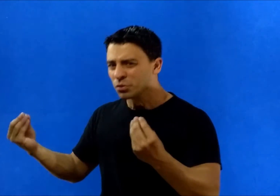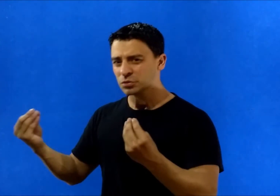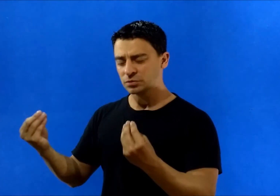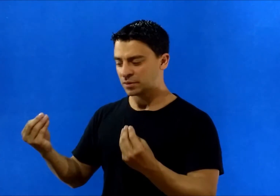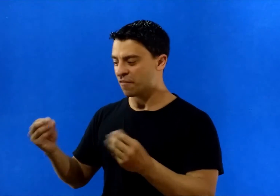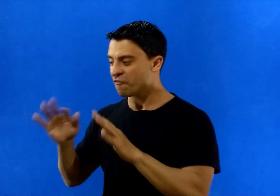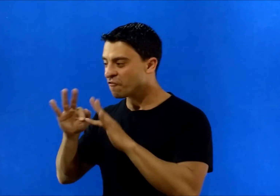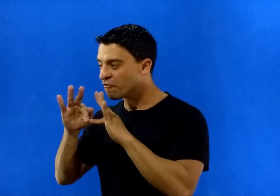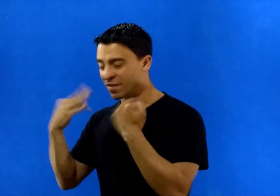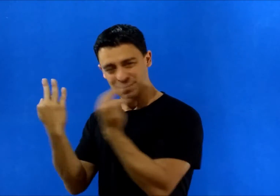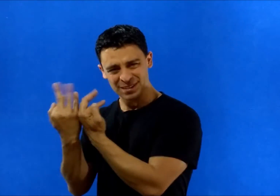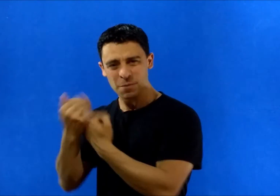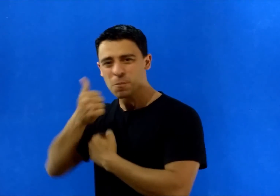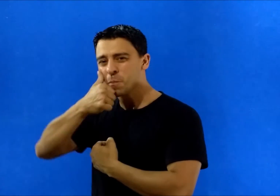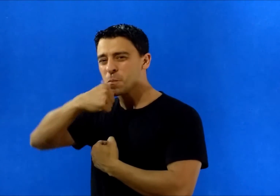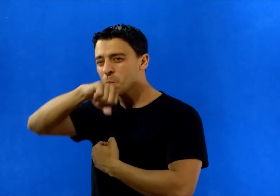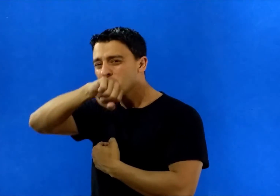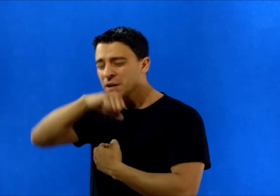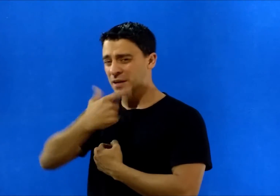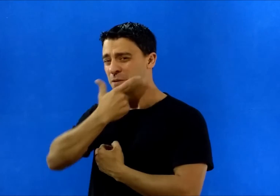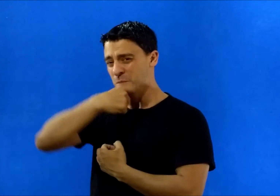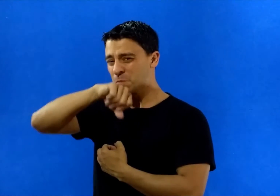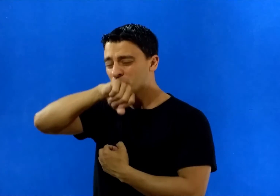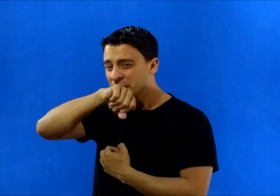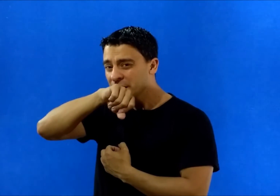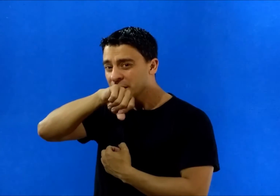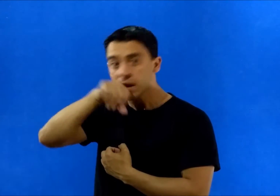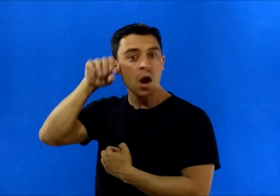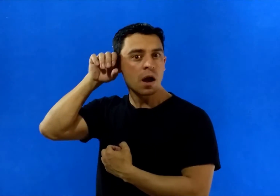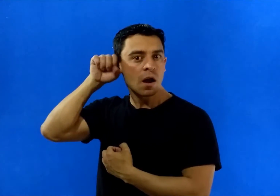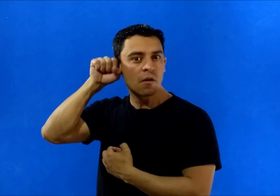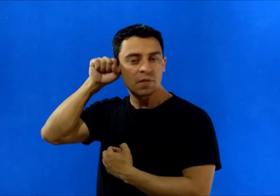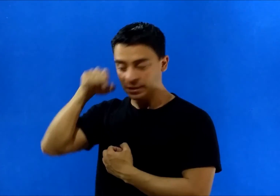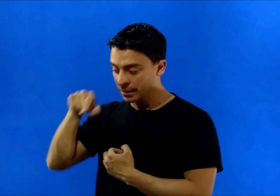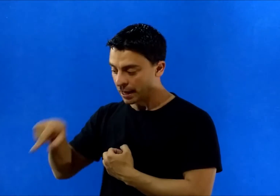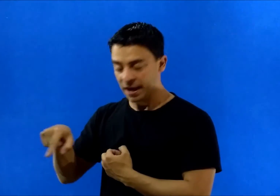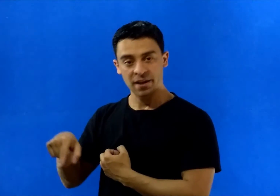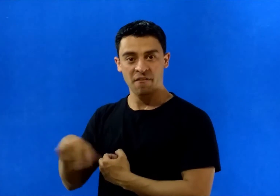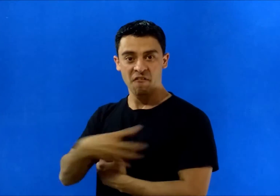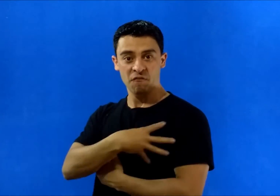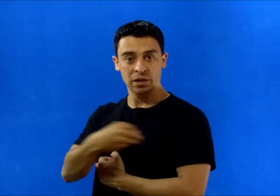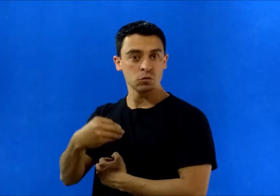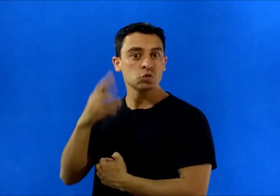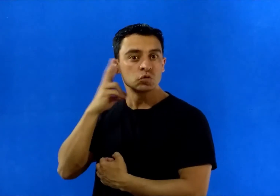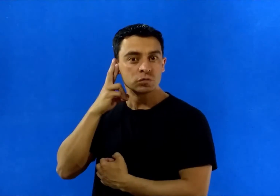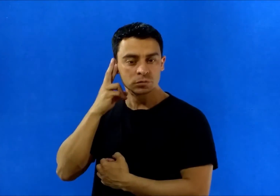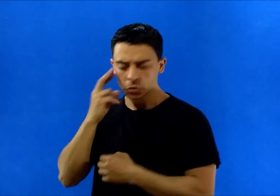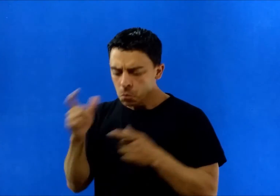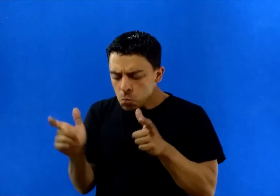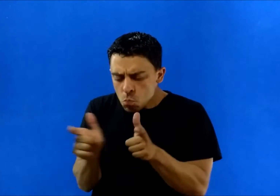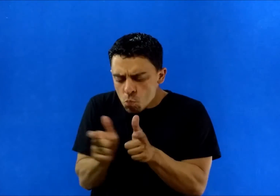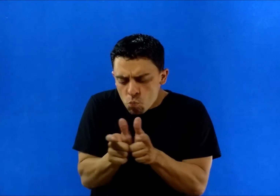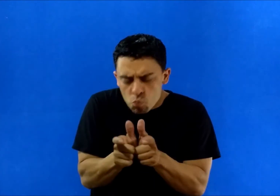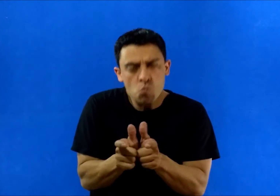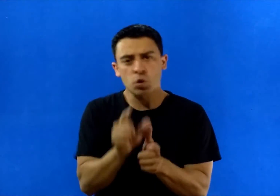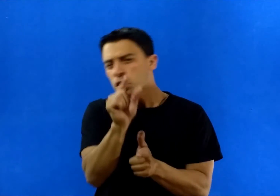Os grupos de surdos, a família, pai e a sua mãe são ouvintes, a maioria.